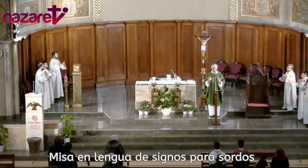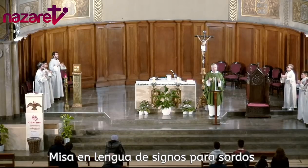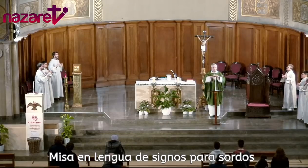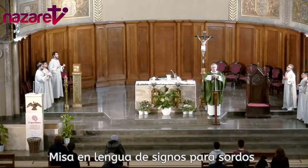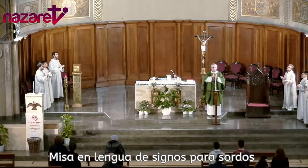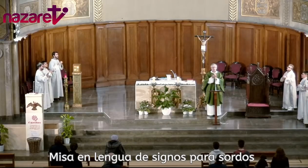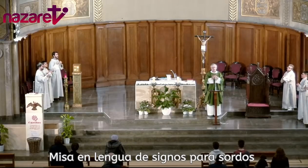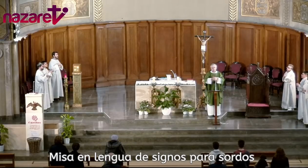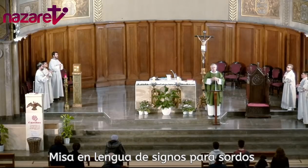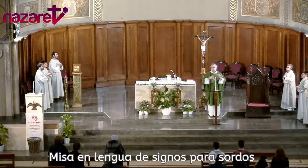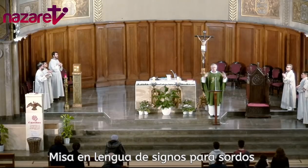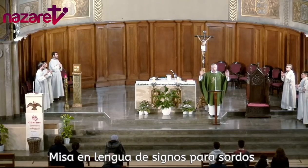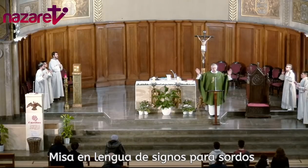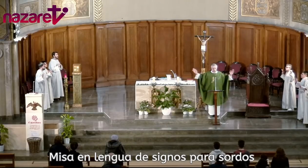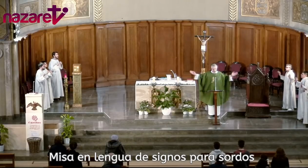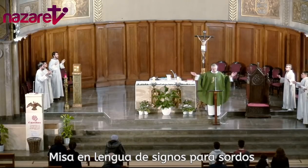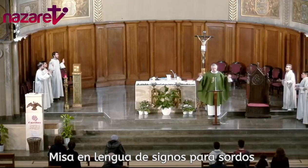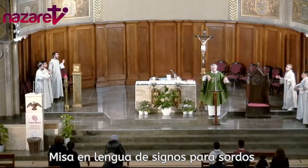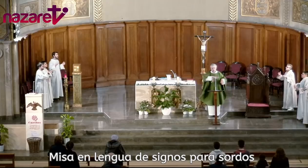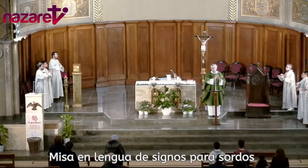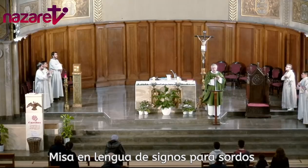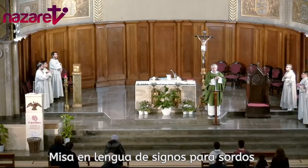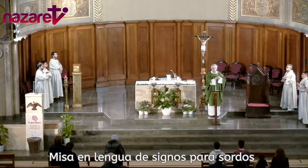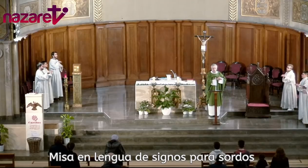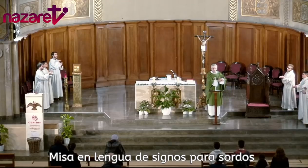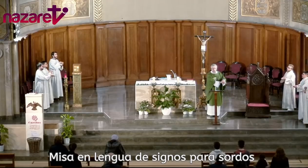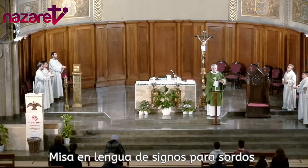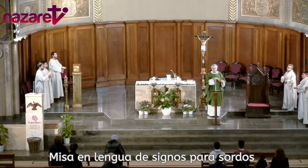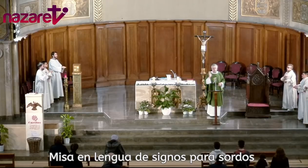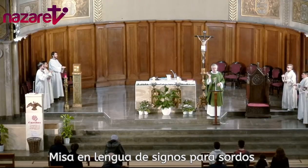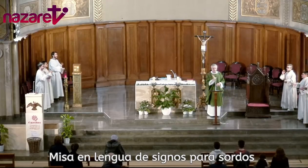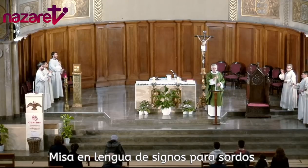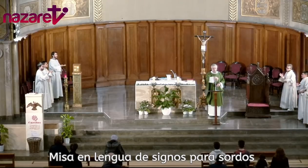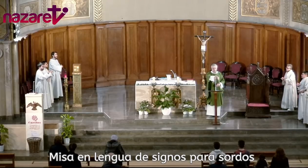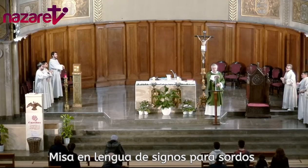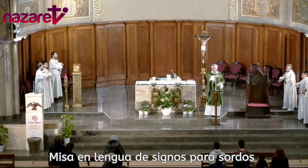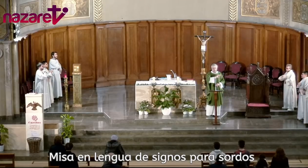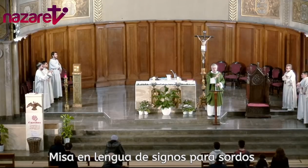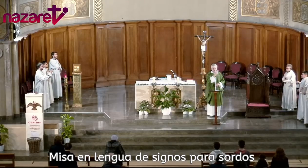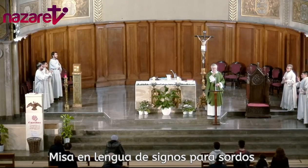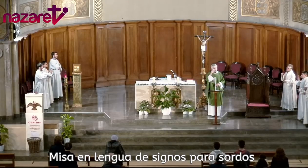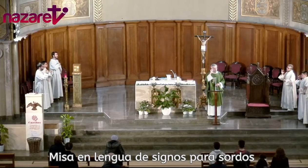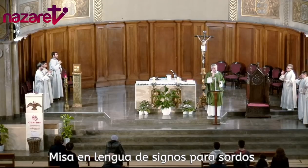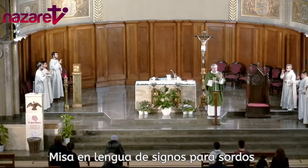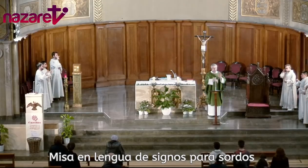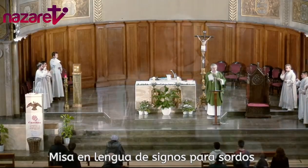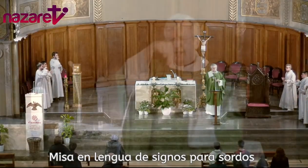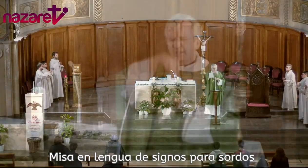padeció bajo el poder de Poncio Pilato, fue crucificado, muerto y sepultado, descendió a los infiernos. Al tercer